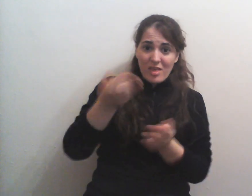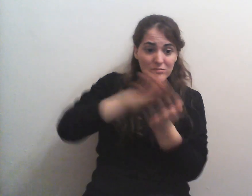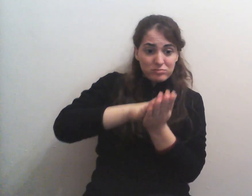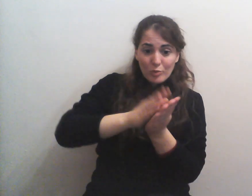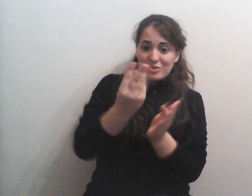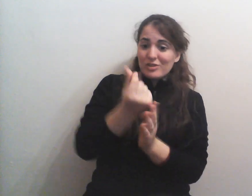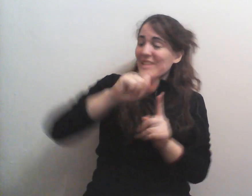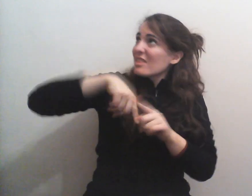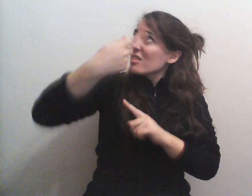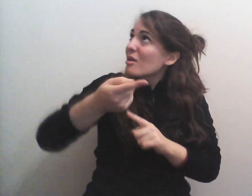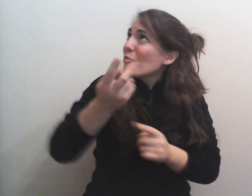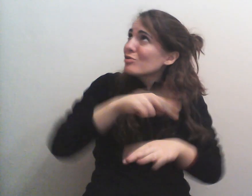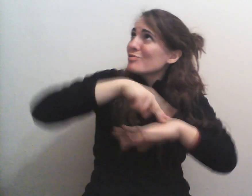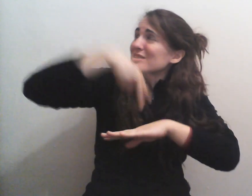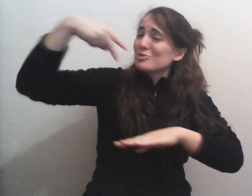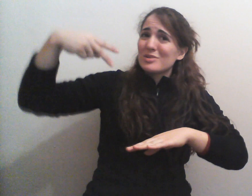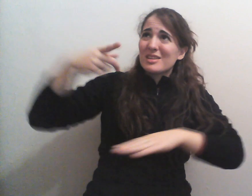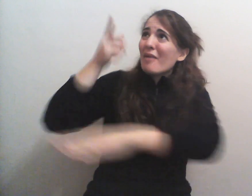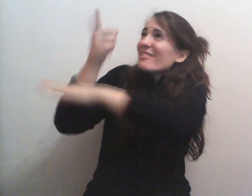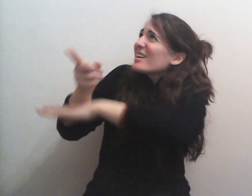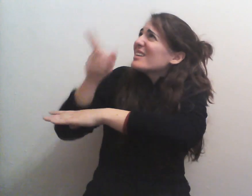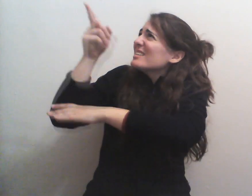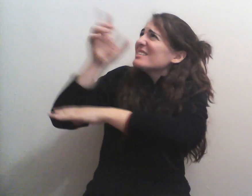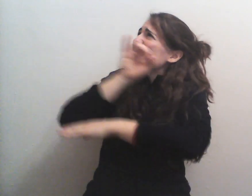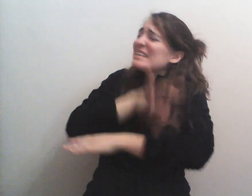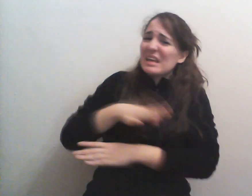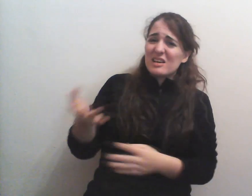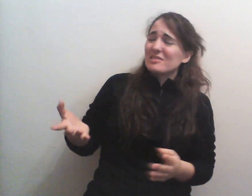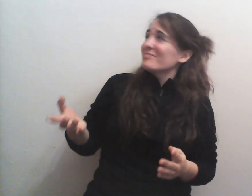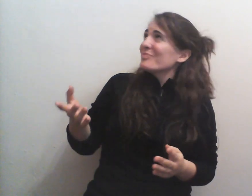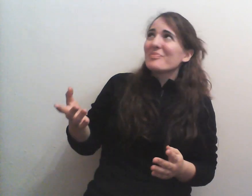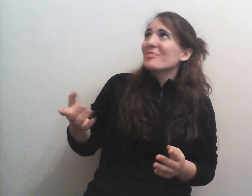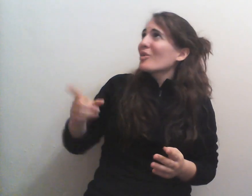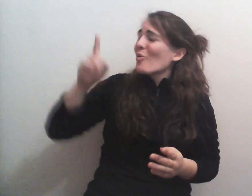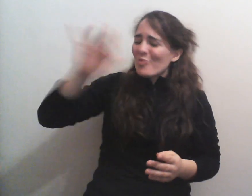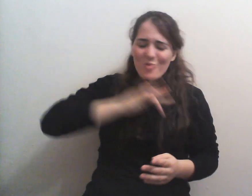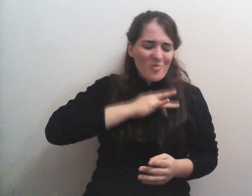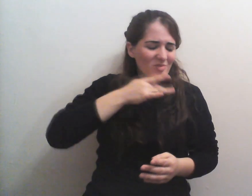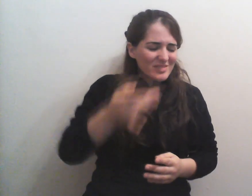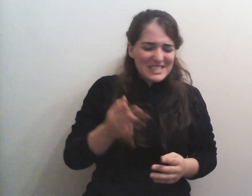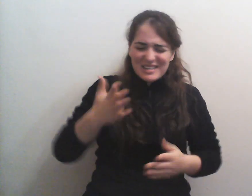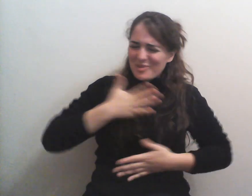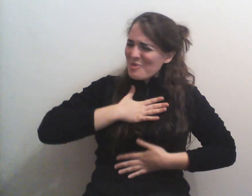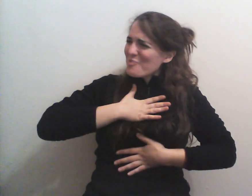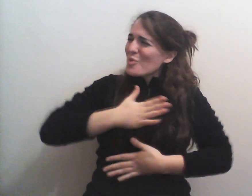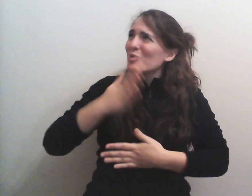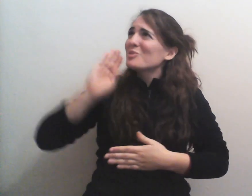Si no fue según tu beneplácito, tu buena voluntad, tu libre albedrío, Señor. Oh, alabado seas,